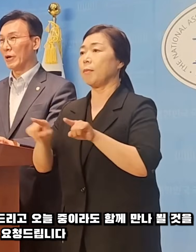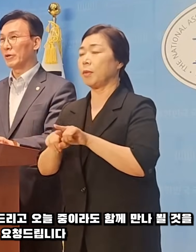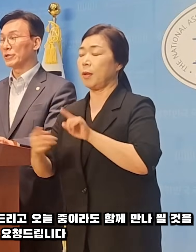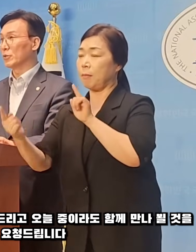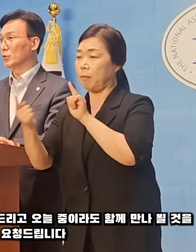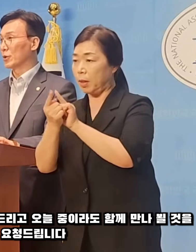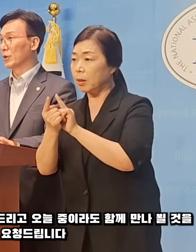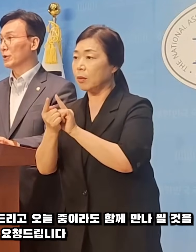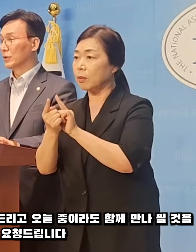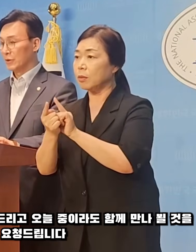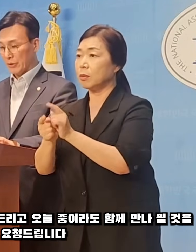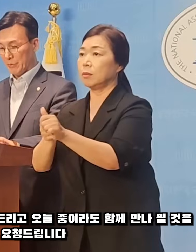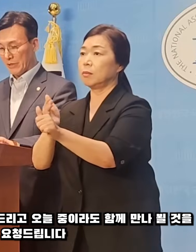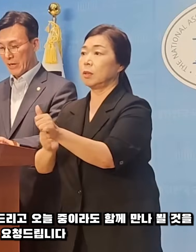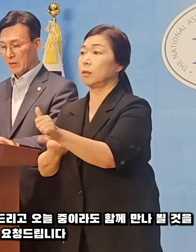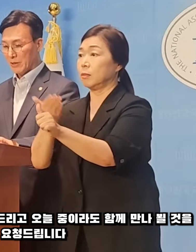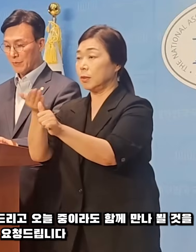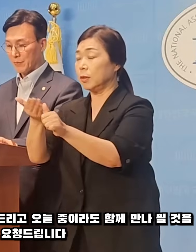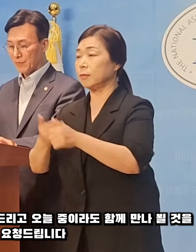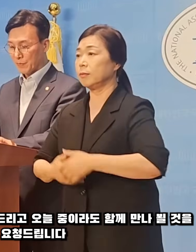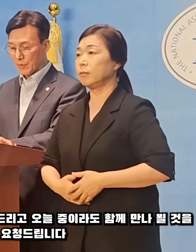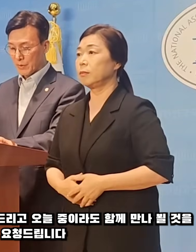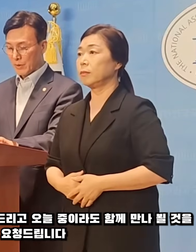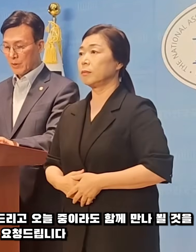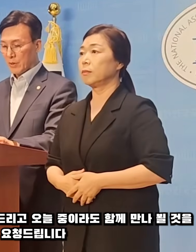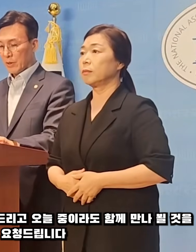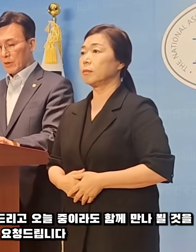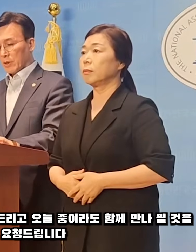만나 뵐 것을 요청드립니다.